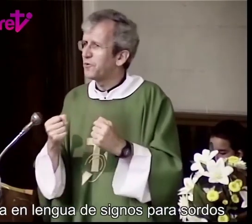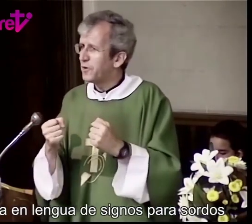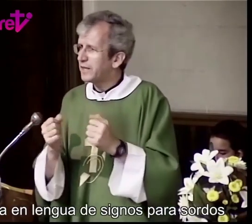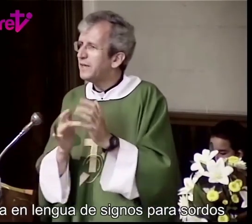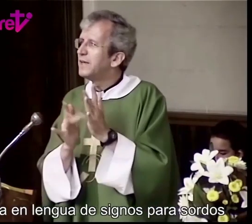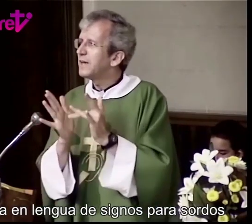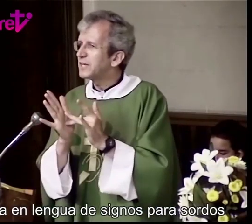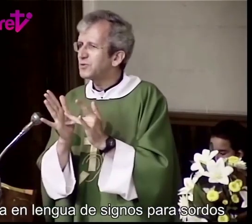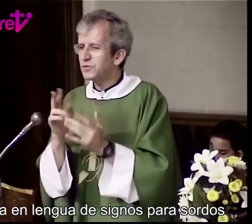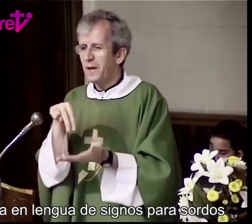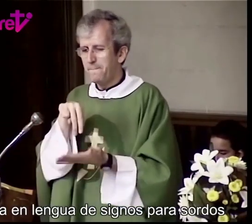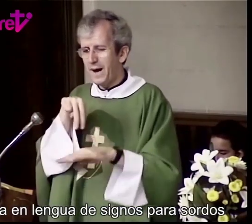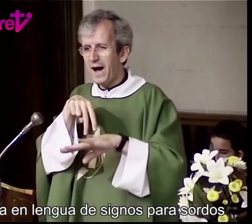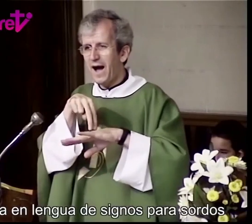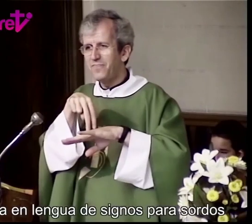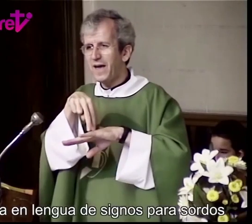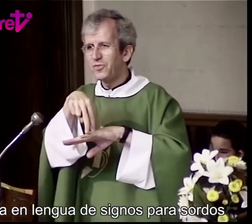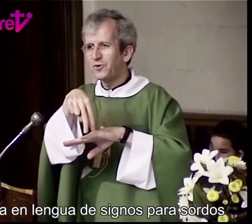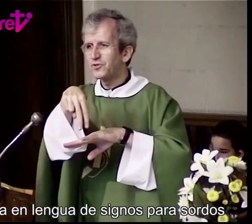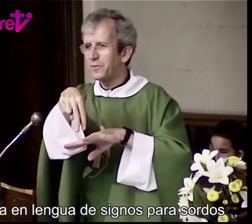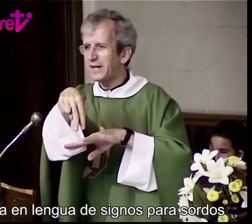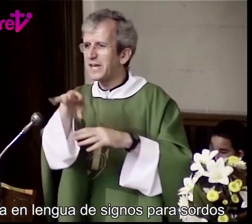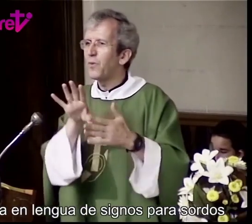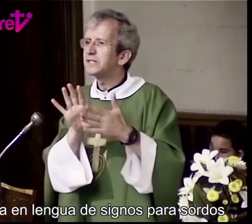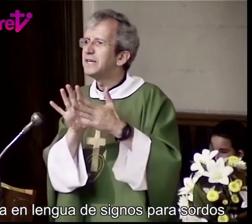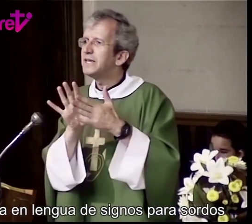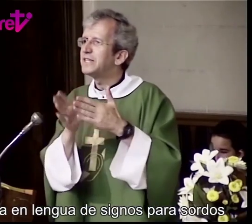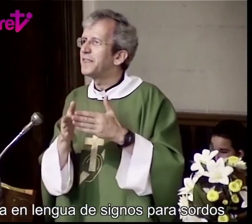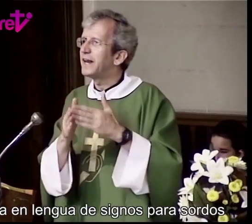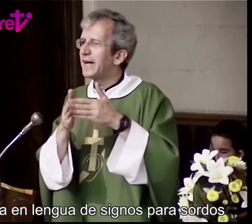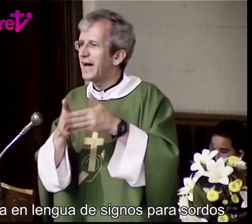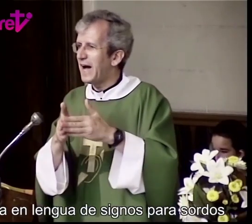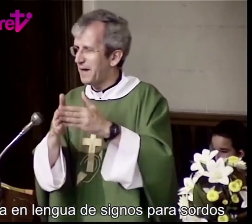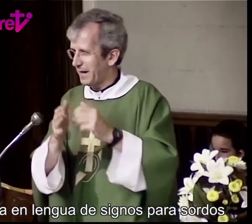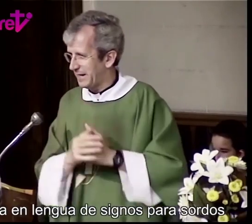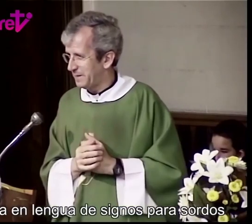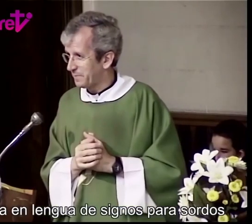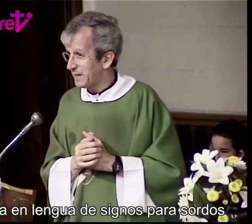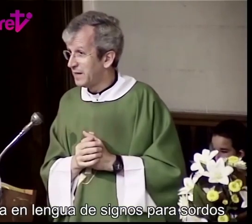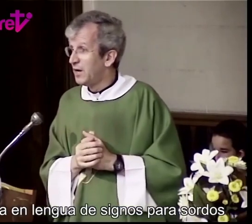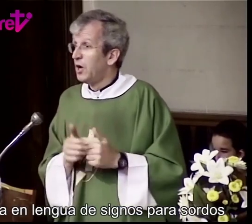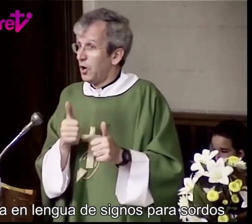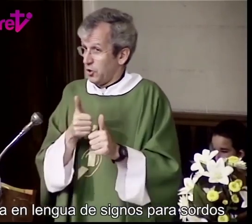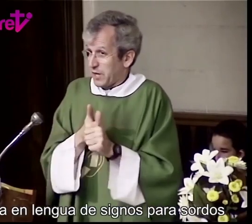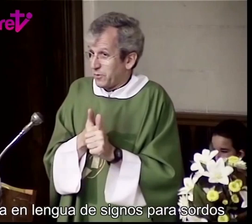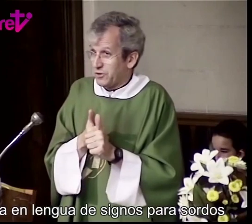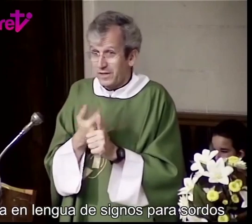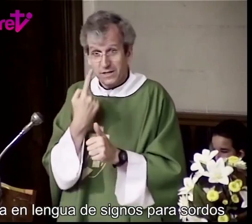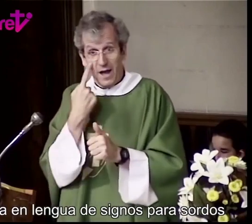fuerte, Jesús va andando sobre las aguas y se acerca a la barca. Los apóstoles, ante